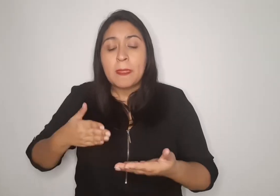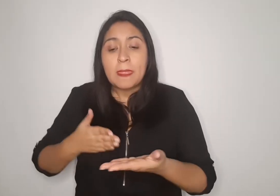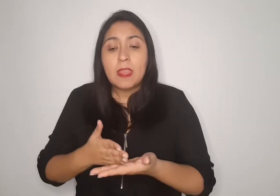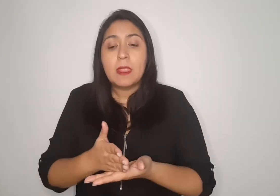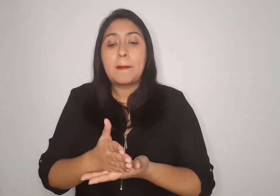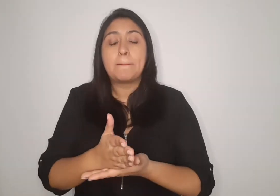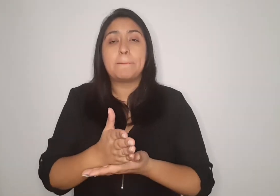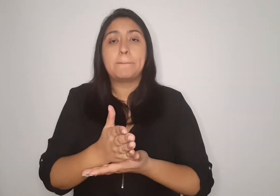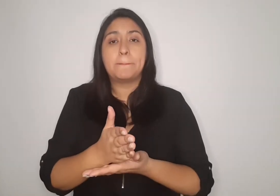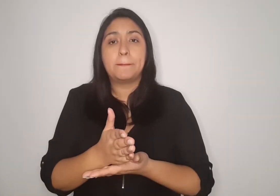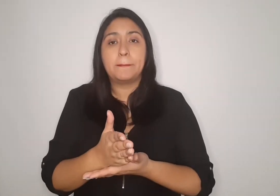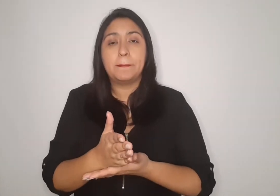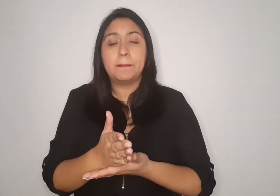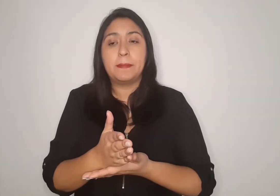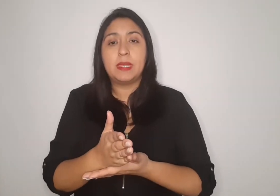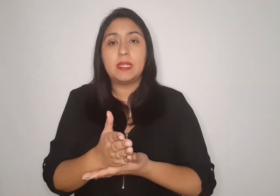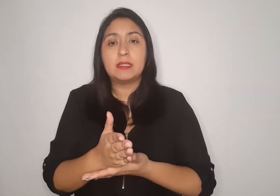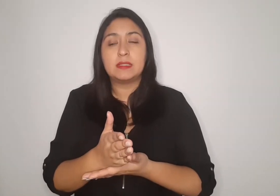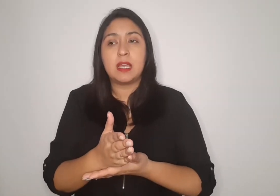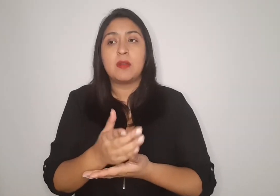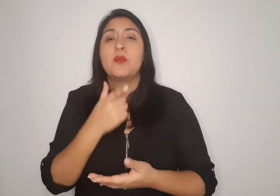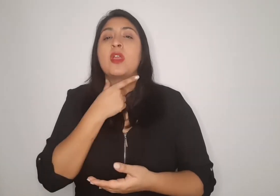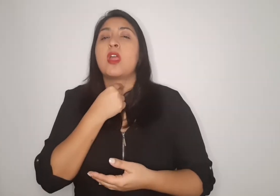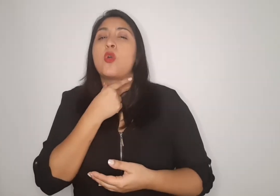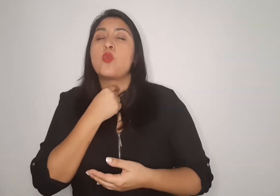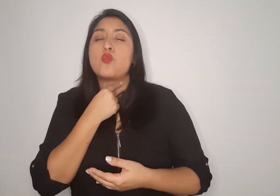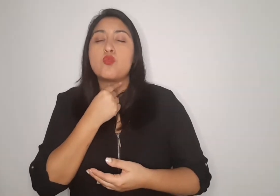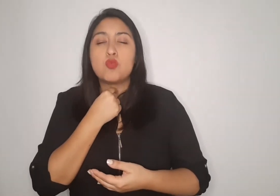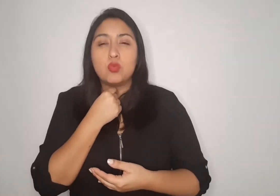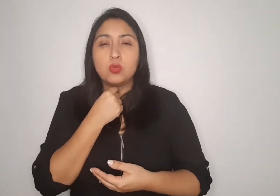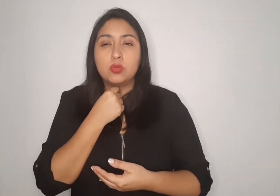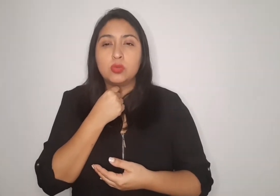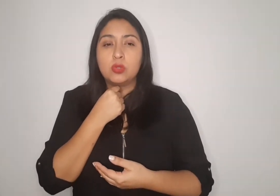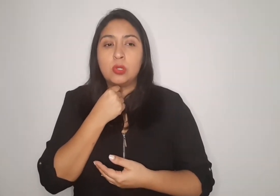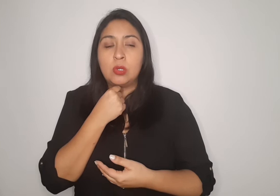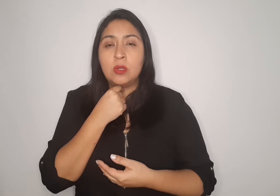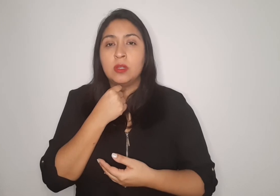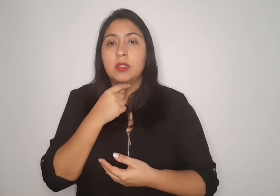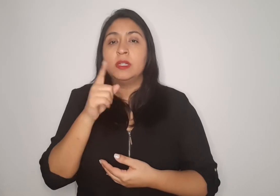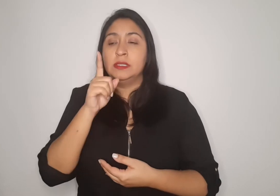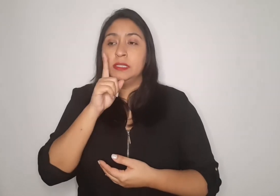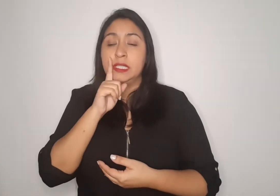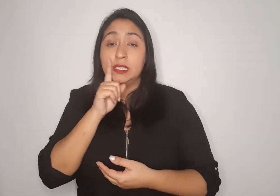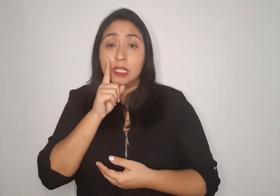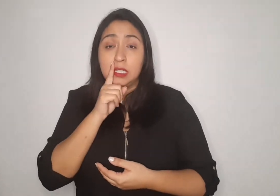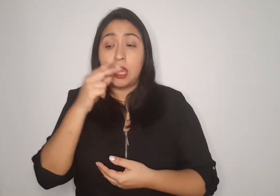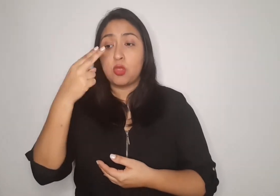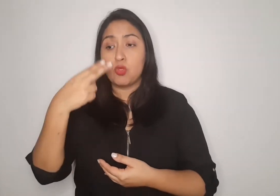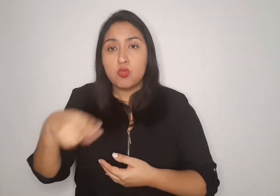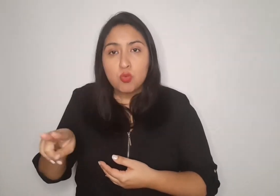comienza por esta pasión, como les digo, que tenían los dueños, los